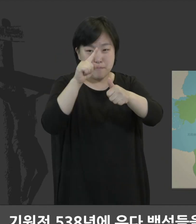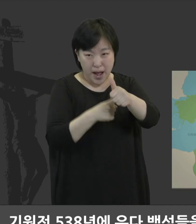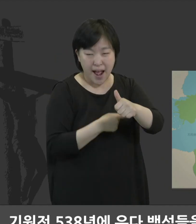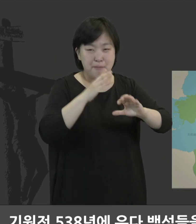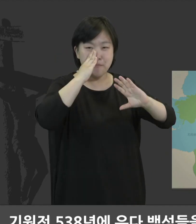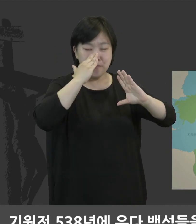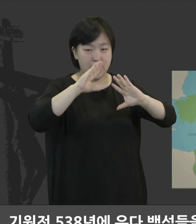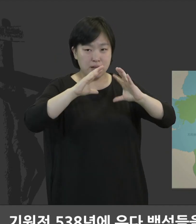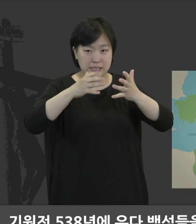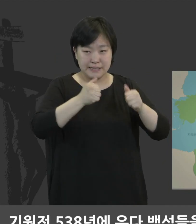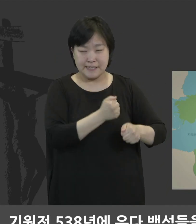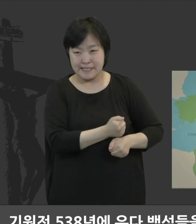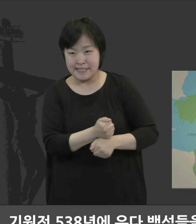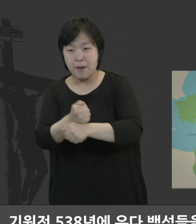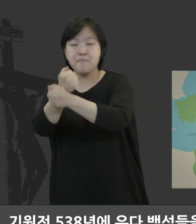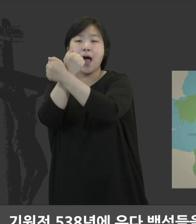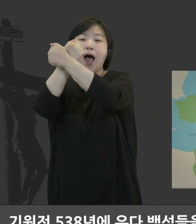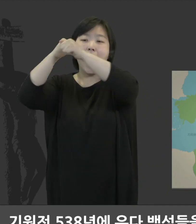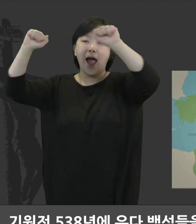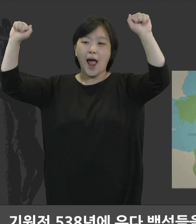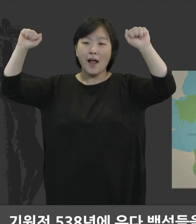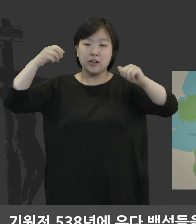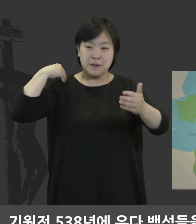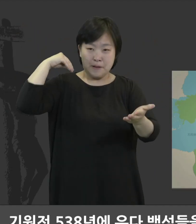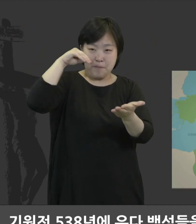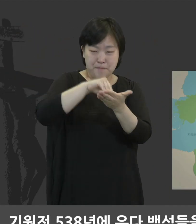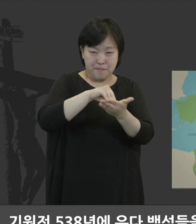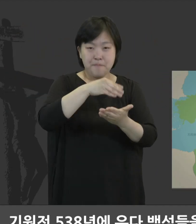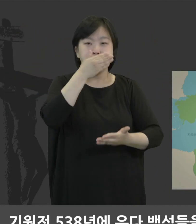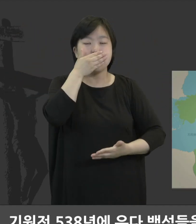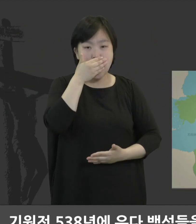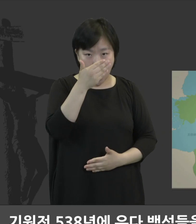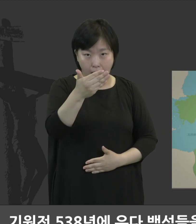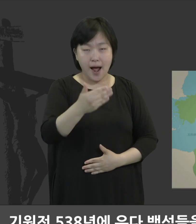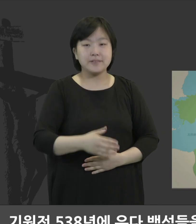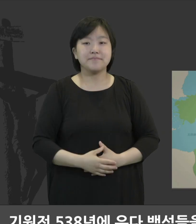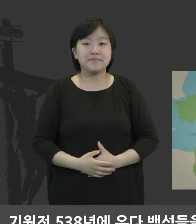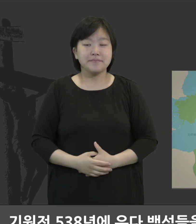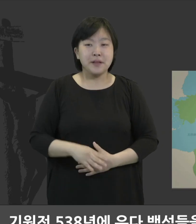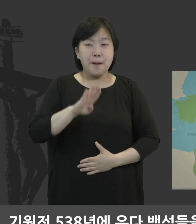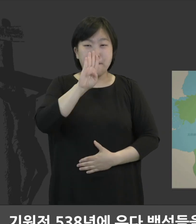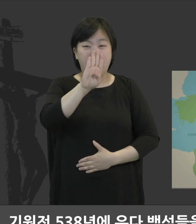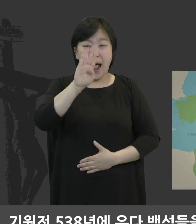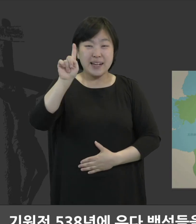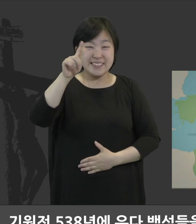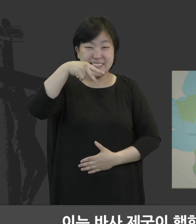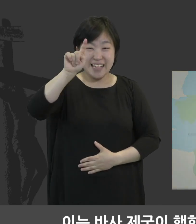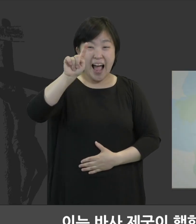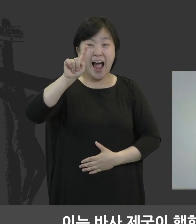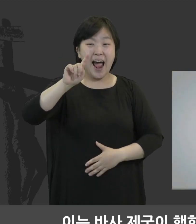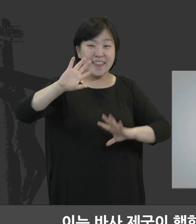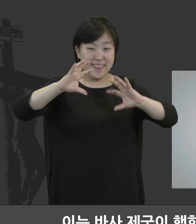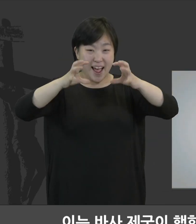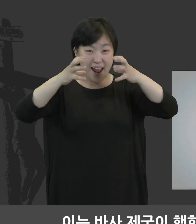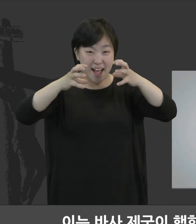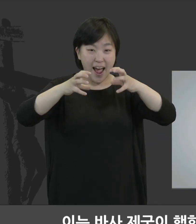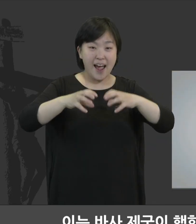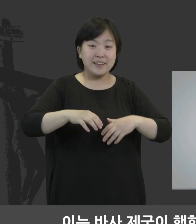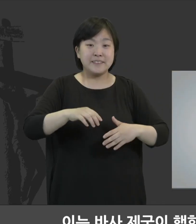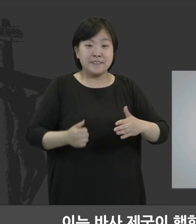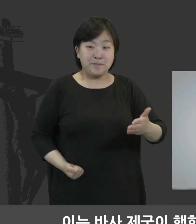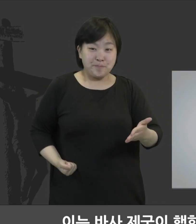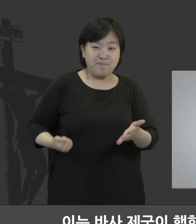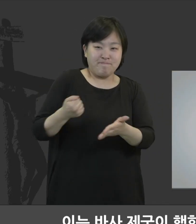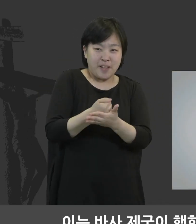기원전 538년에 유다 백성들을 성전 건축을 위해 돌려보내면서 이루어집니다. 이는 바사 제국이